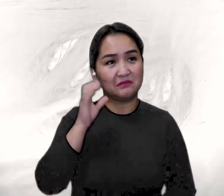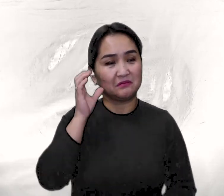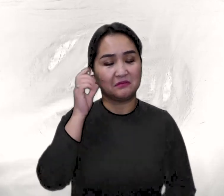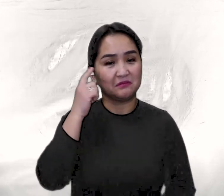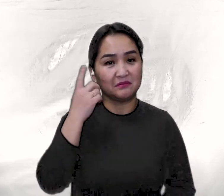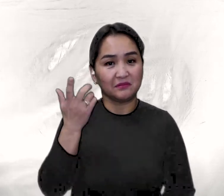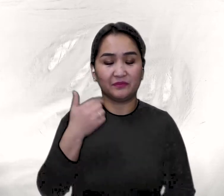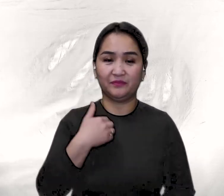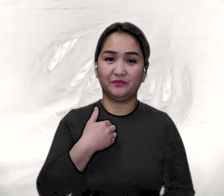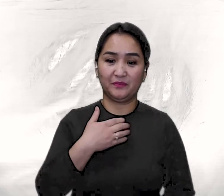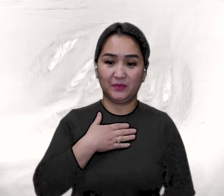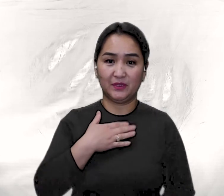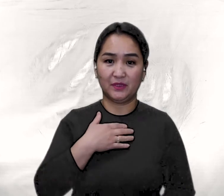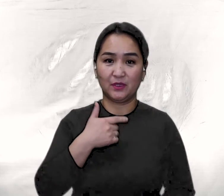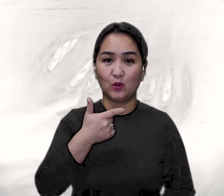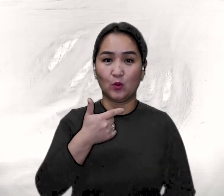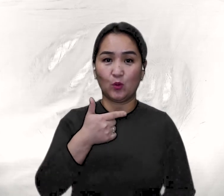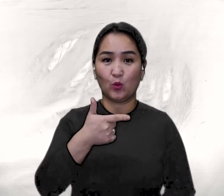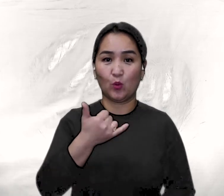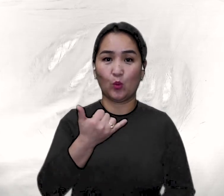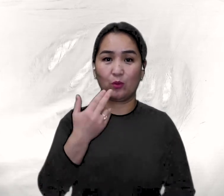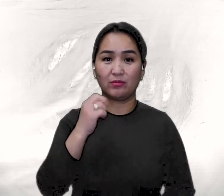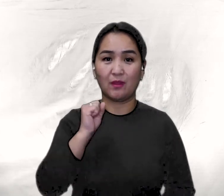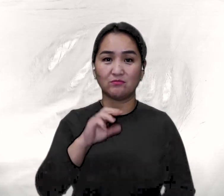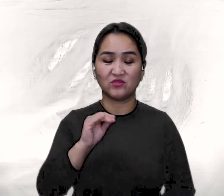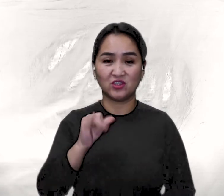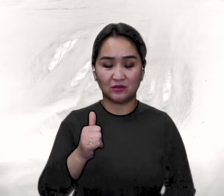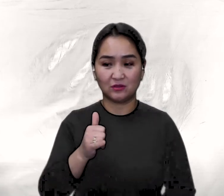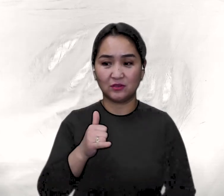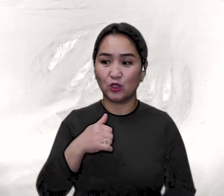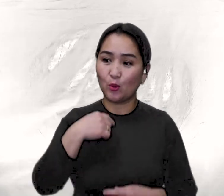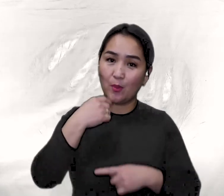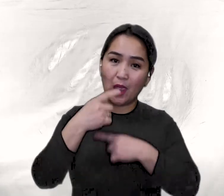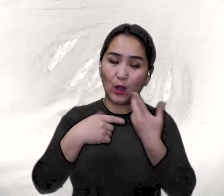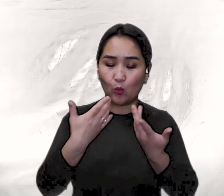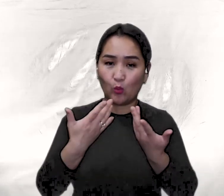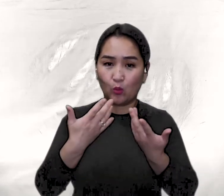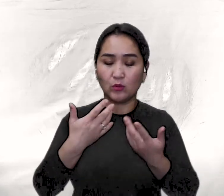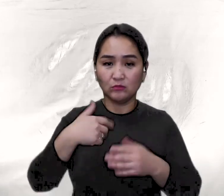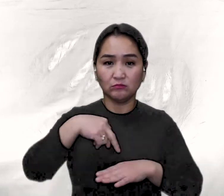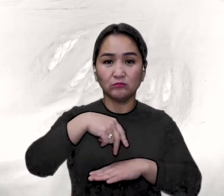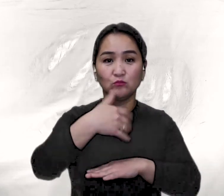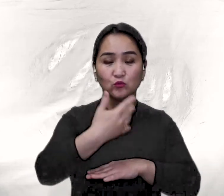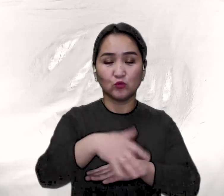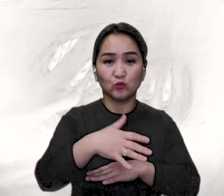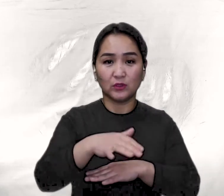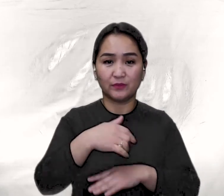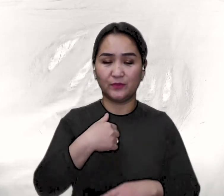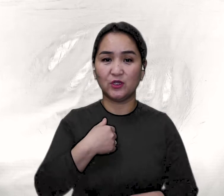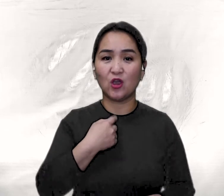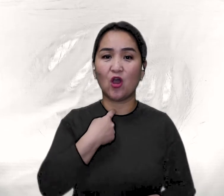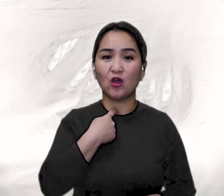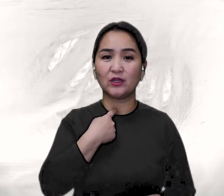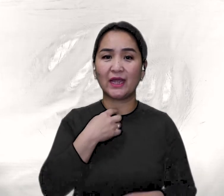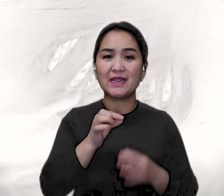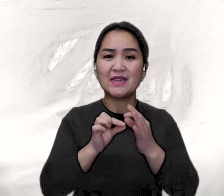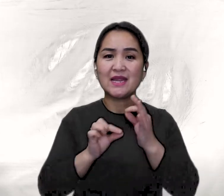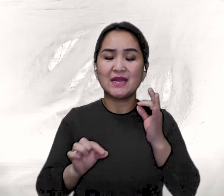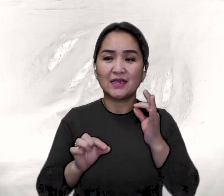сонсогддог. Гэхдээ би ч нэг гудамжаар дуугаа явж ивэл ганцаараа юу ч ярихгүй явж ивэл зүгээр үү. Тэгээ миний хоолоо нарийнхан хүнтэй